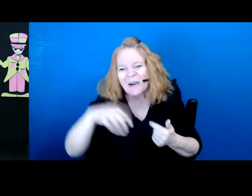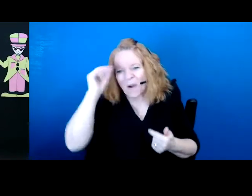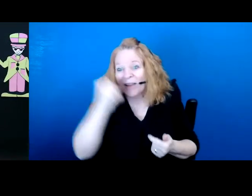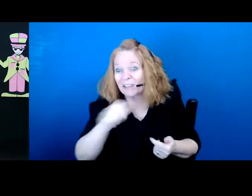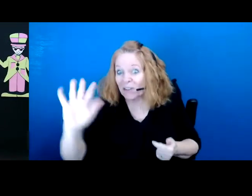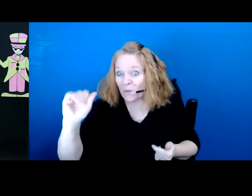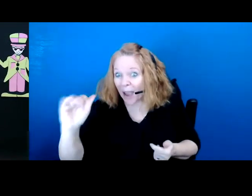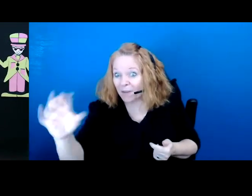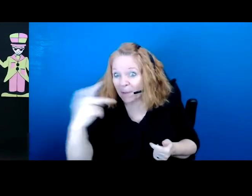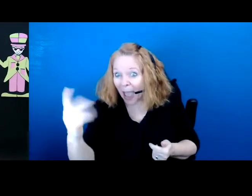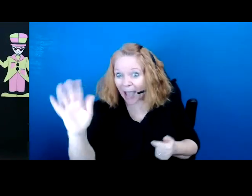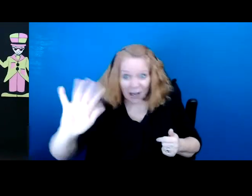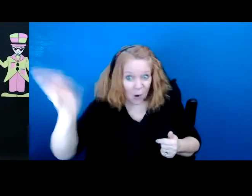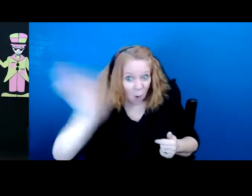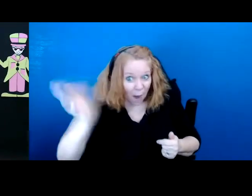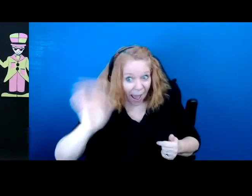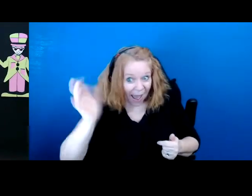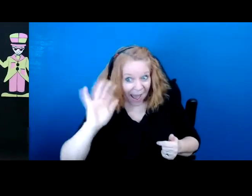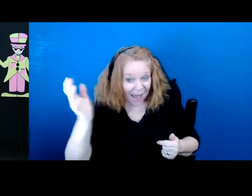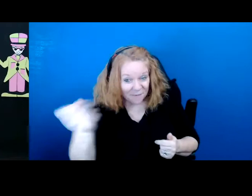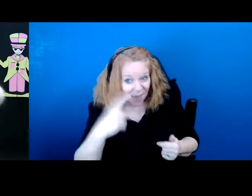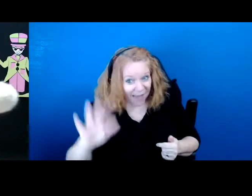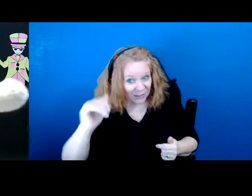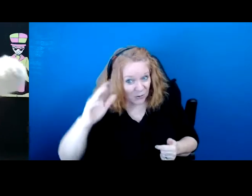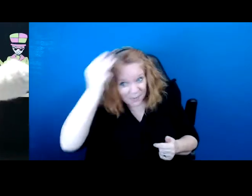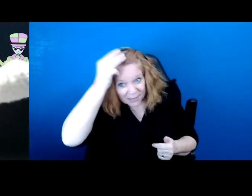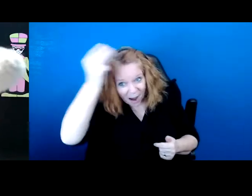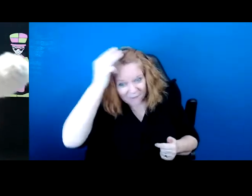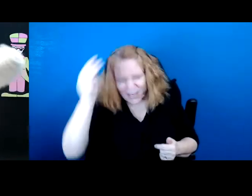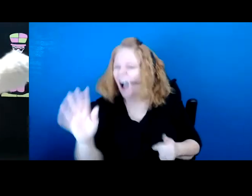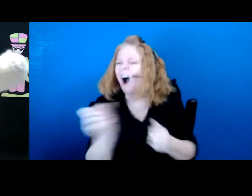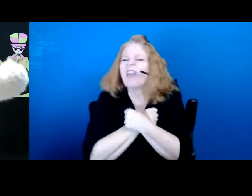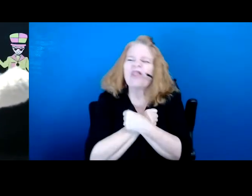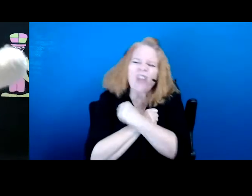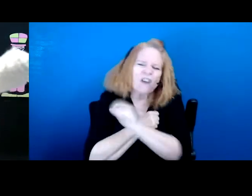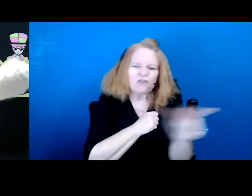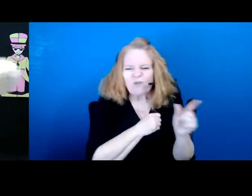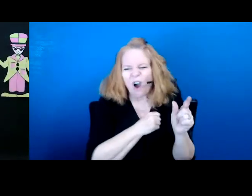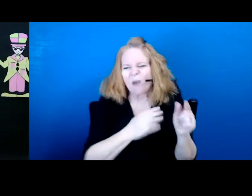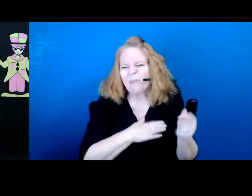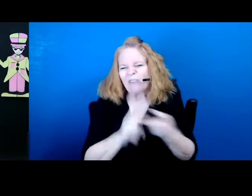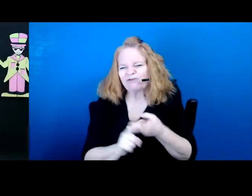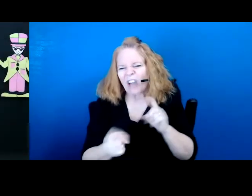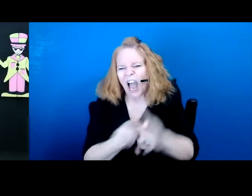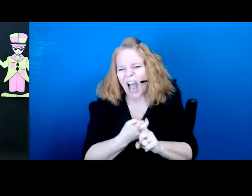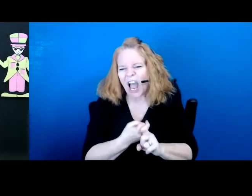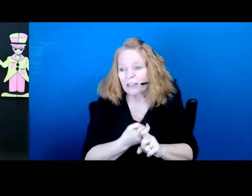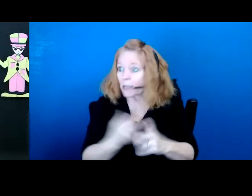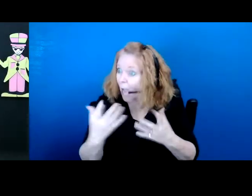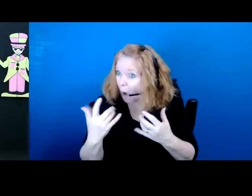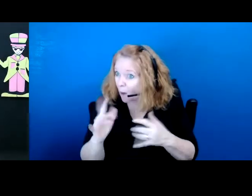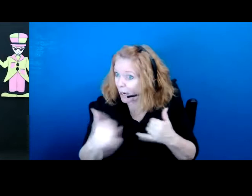niños y niños están saludando a marvin a marvin grandes salud de lo